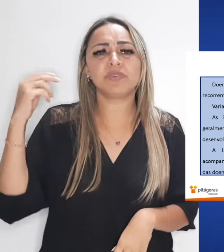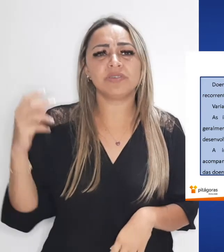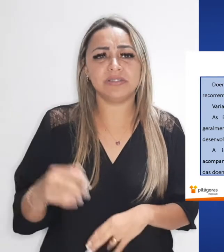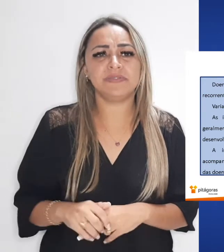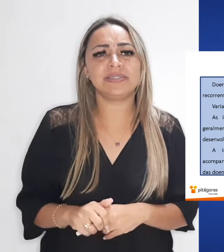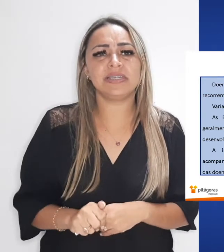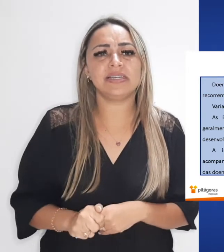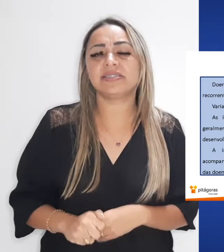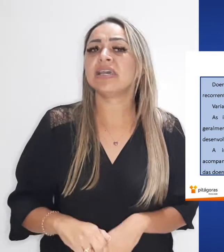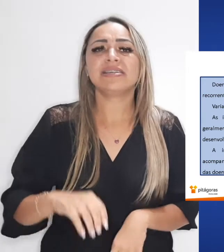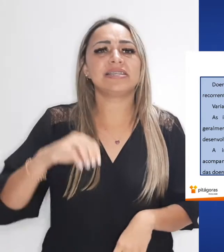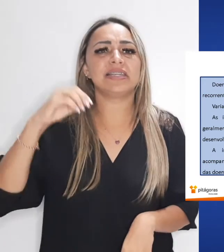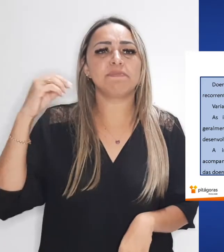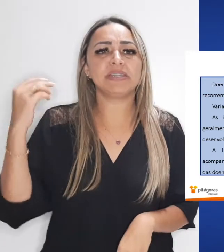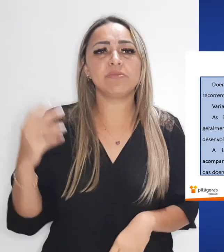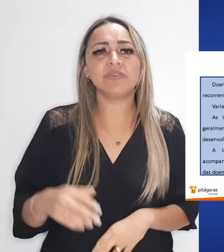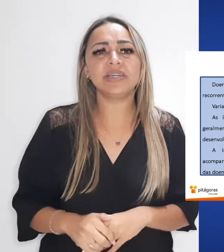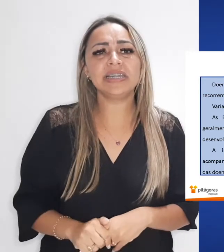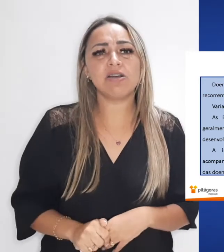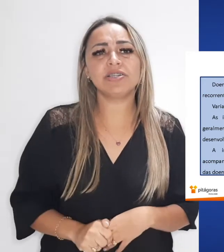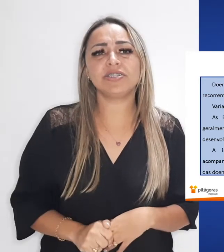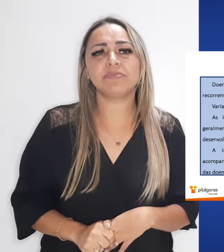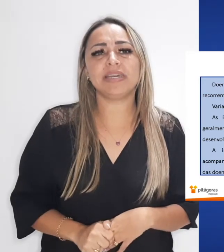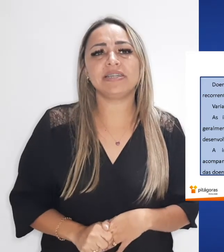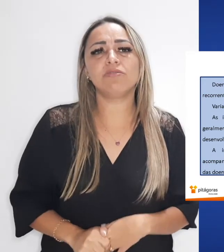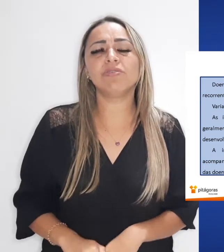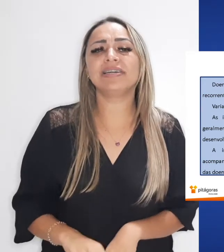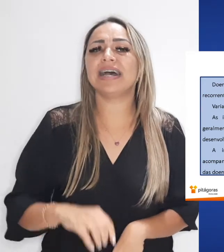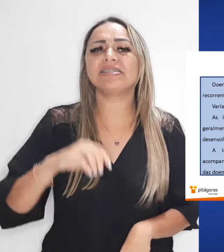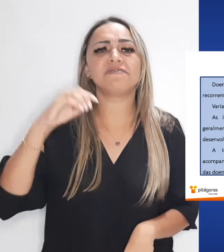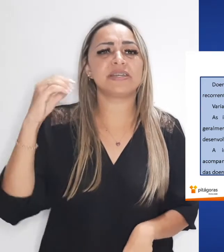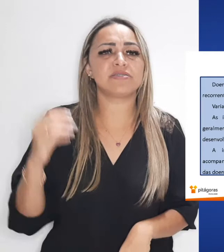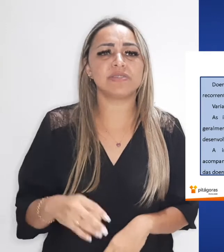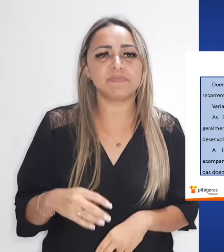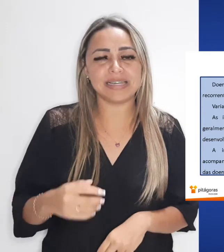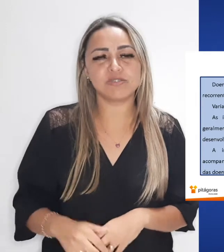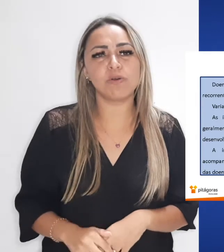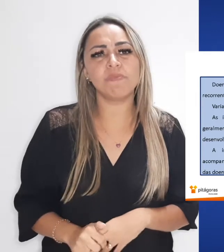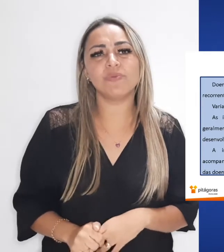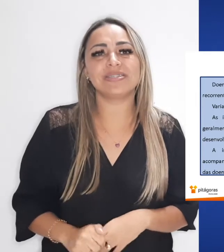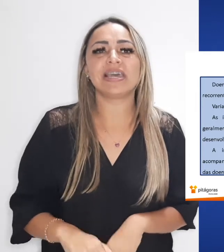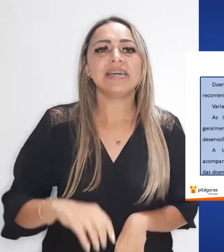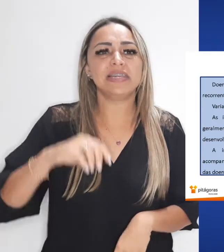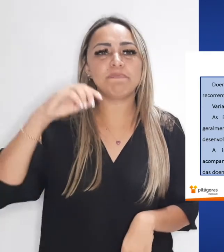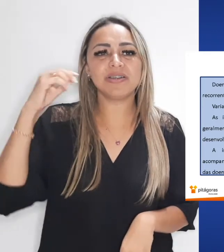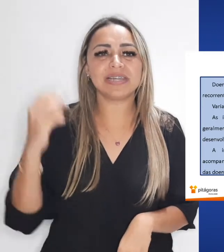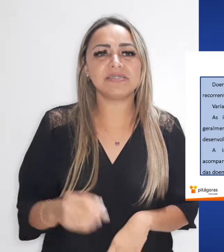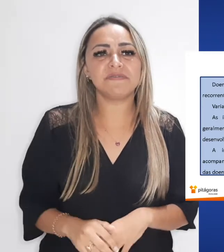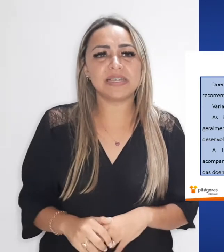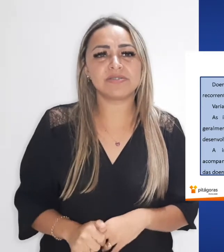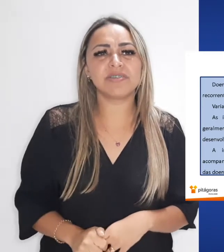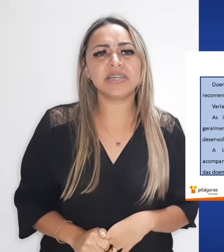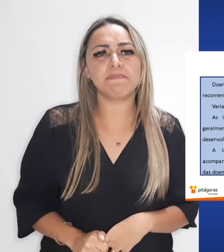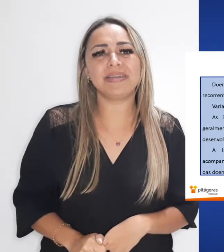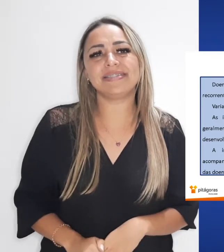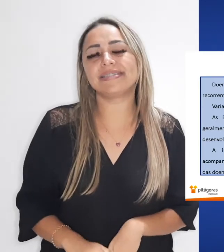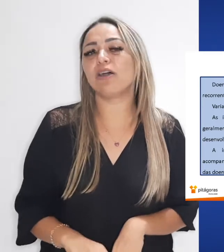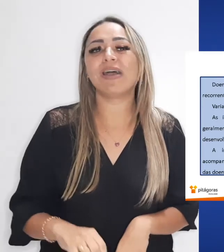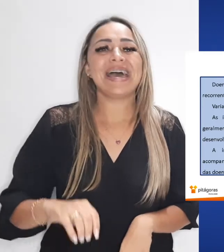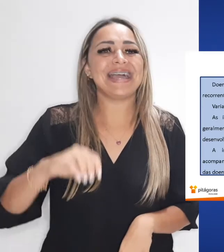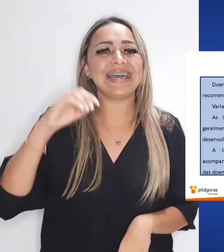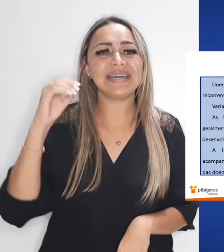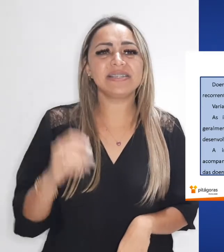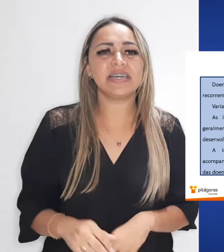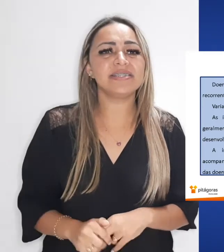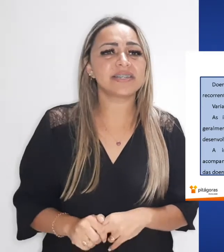entre os imunodeficientes, sendo a pneumonia e a otite média aguda as infecções mais comuns. Depois das infecções de